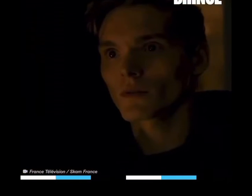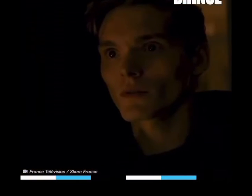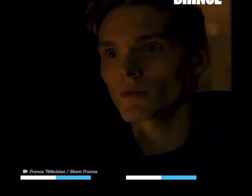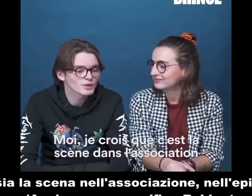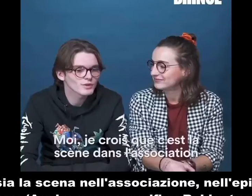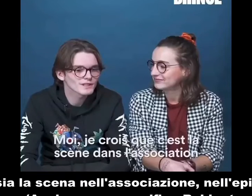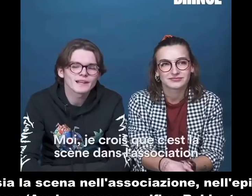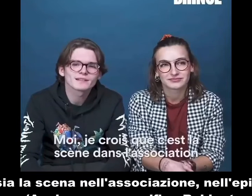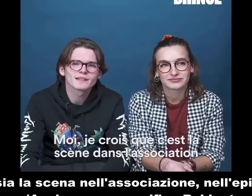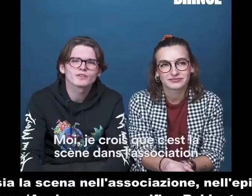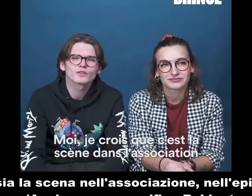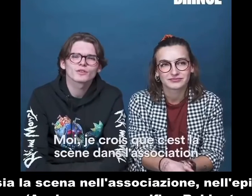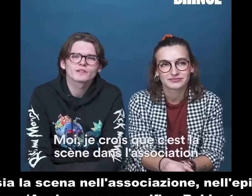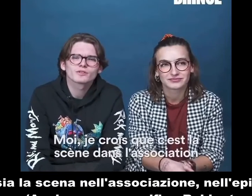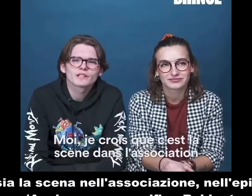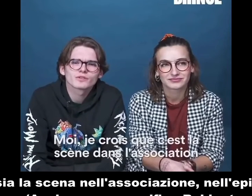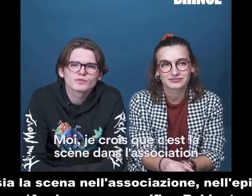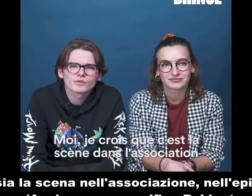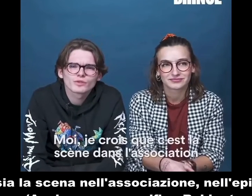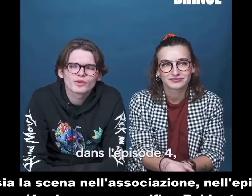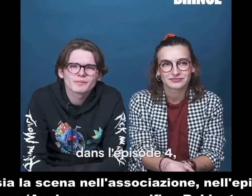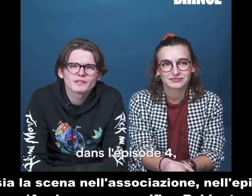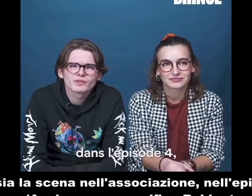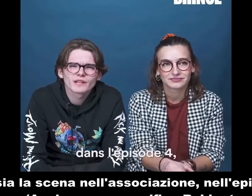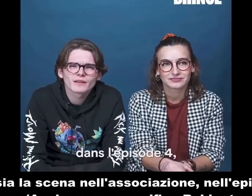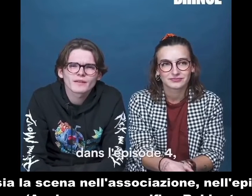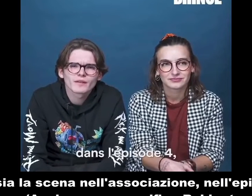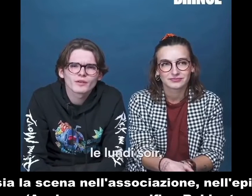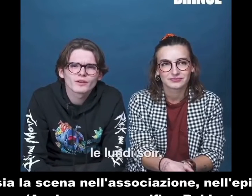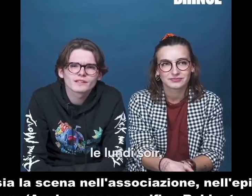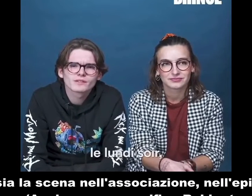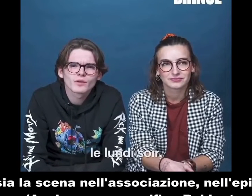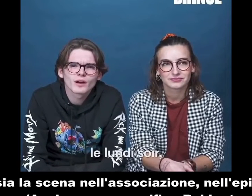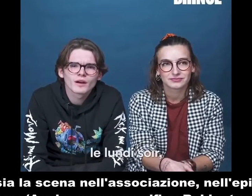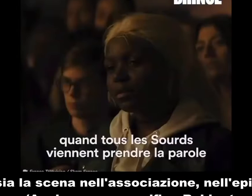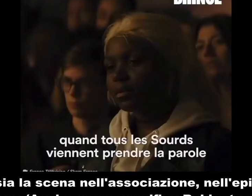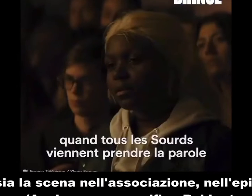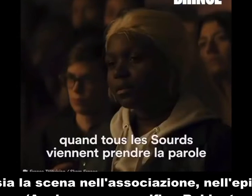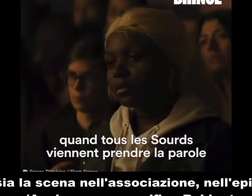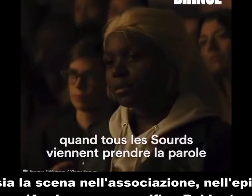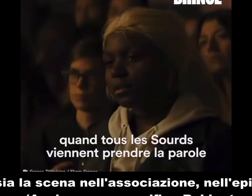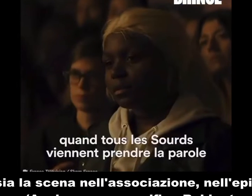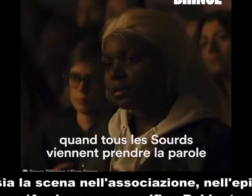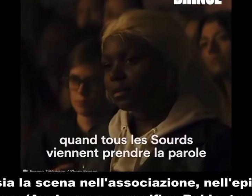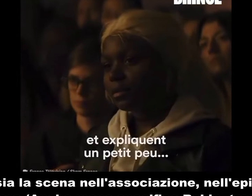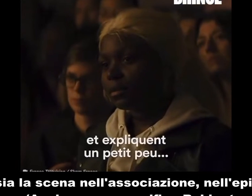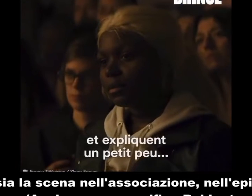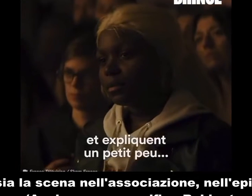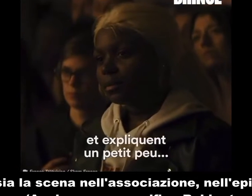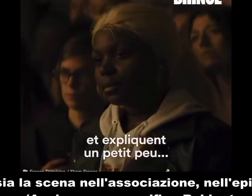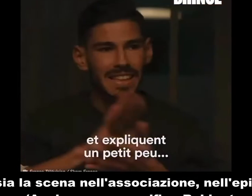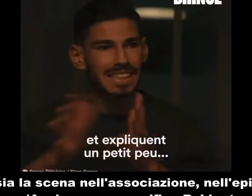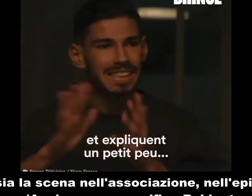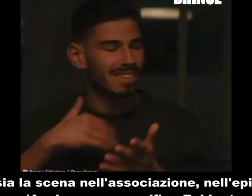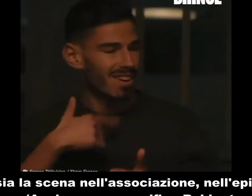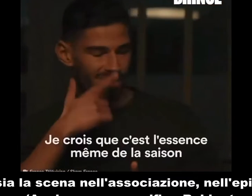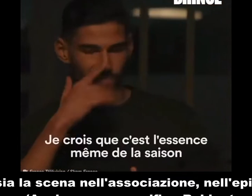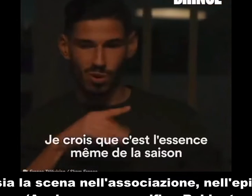Moi, je crois que c'est la scène dans l'association, dans l'épisode 4, le lundi soir, quand tous les sourds viennent prendre la parole et expliquer un petit peu... Je crois que ça, c'est